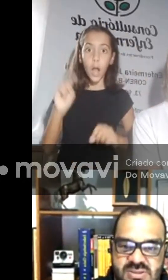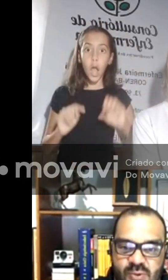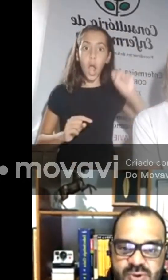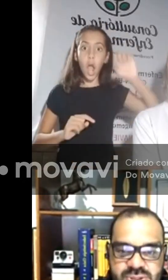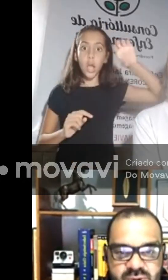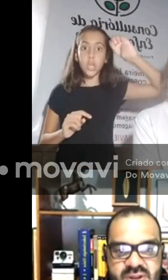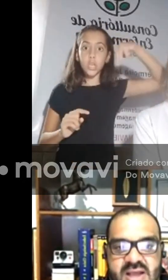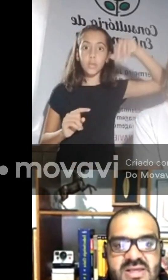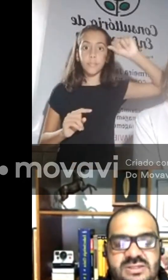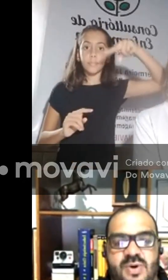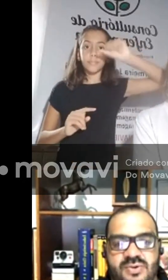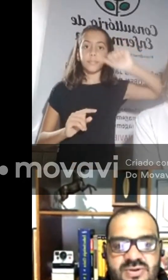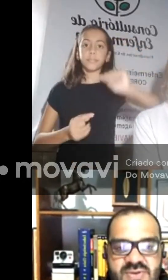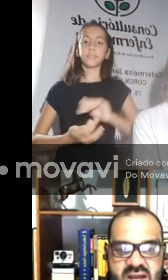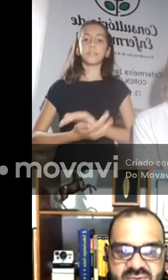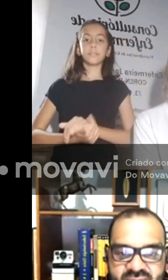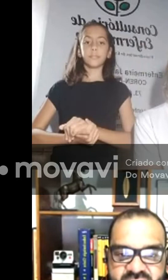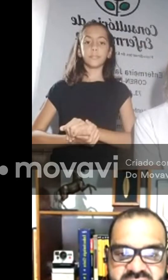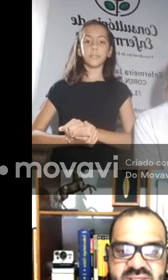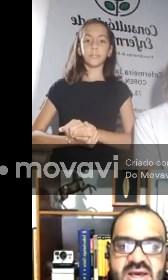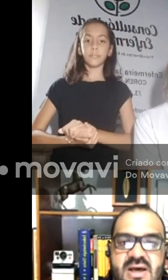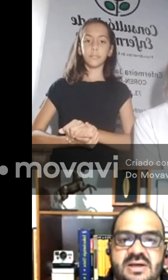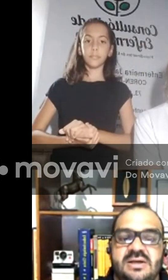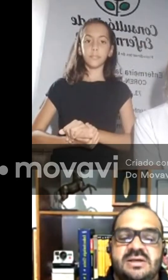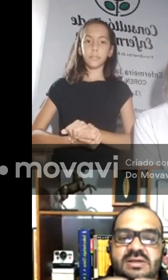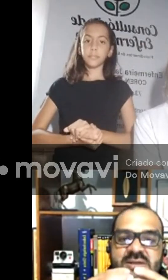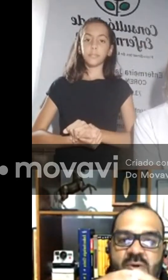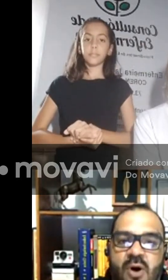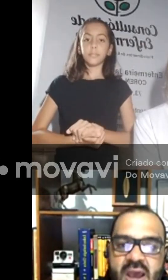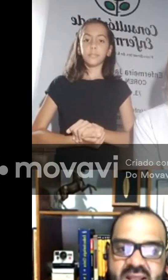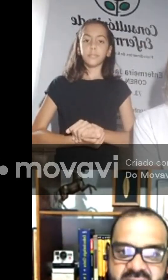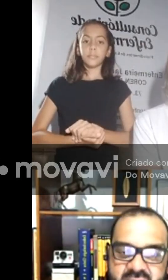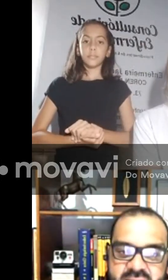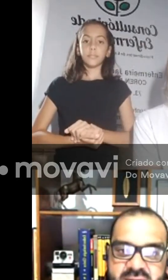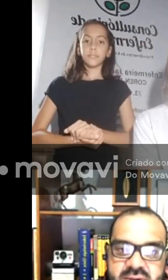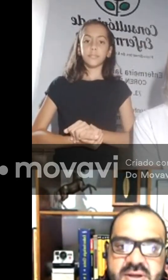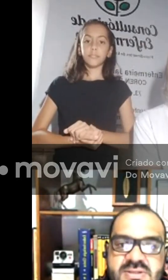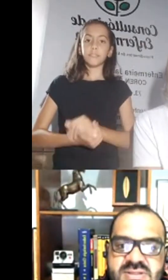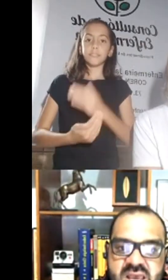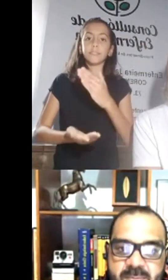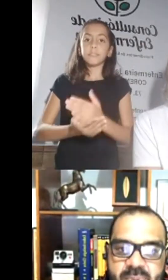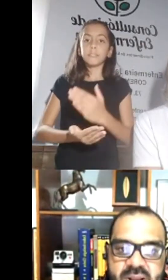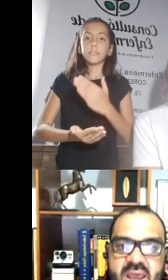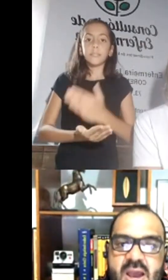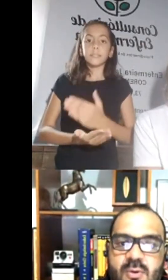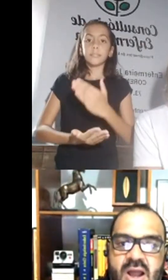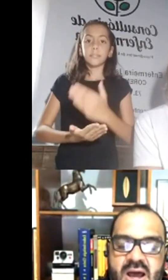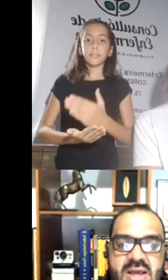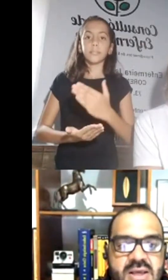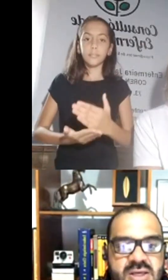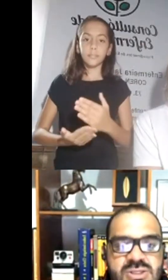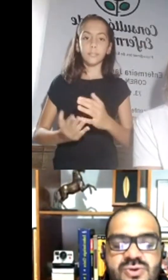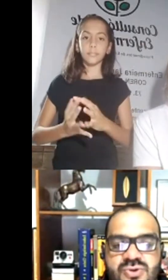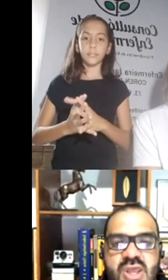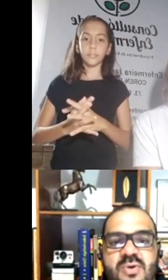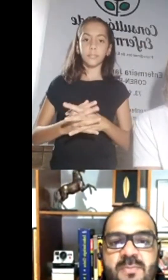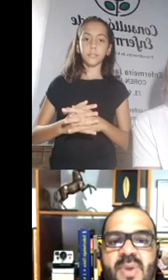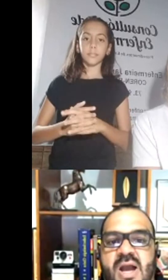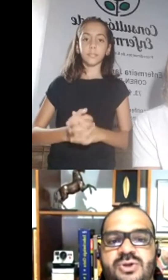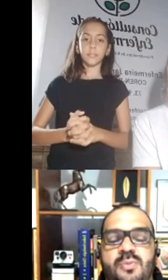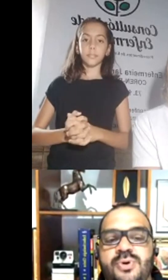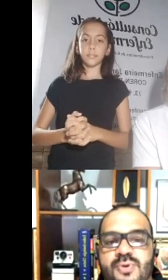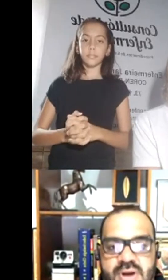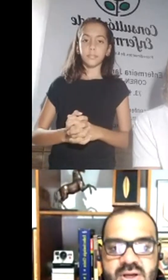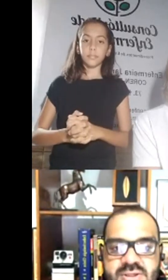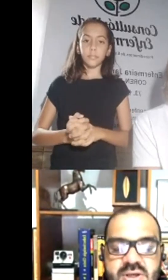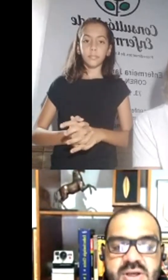que são condicionadas a uma atividade física correta, sempre regular, isso tem um